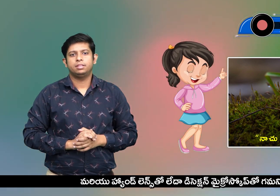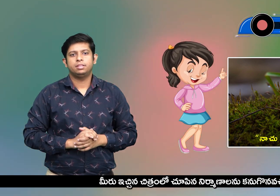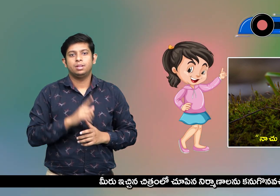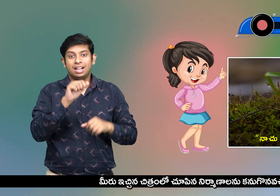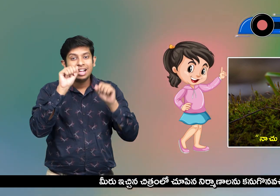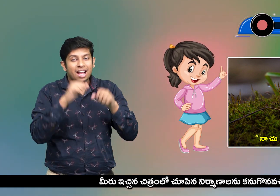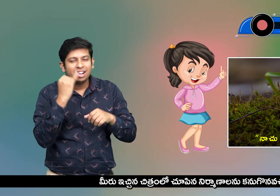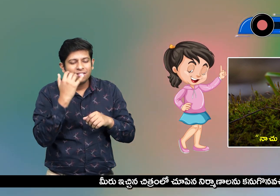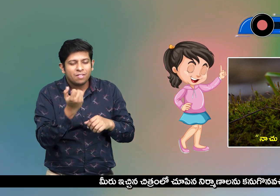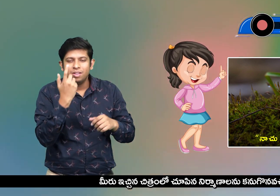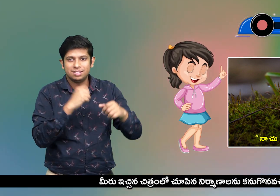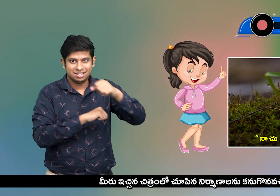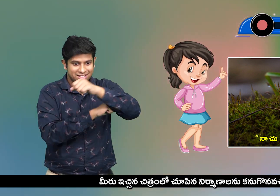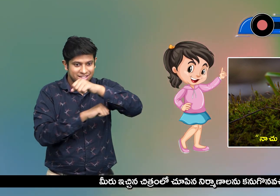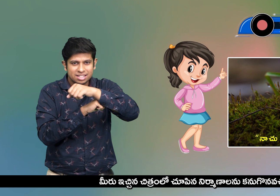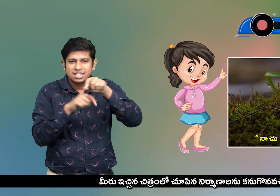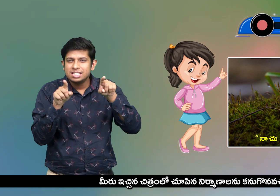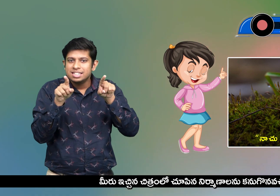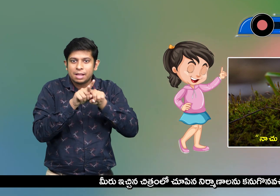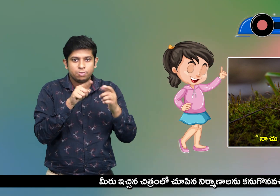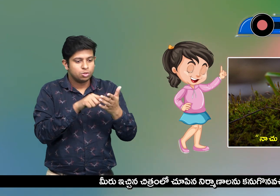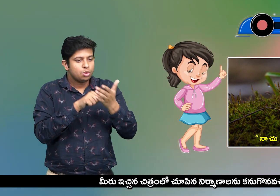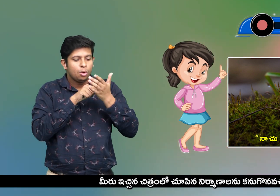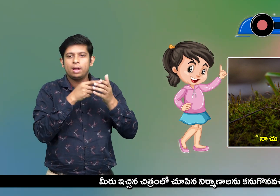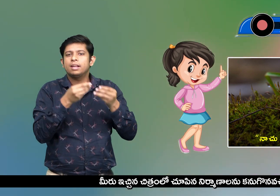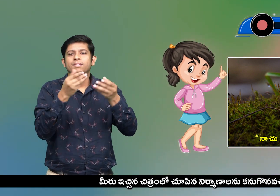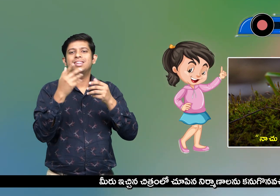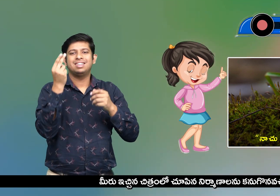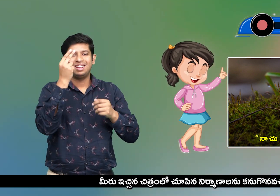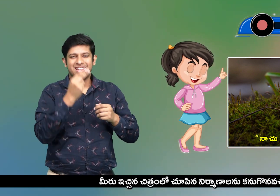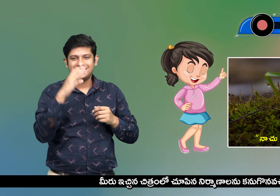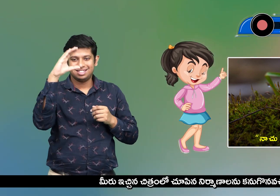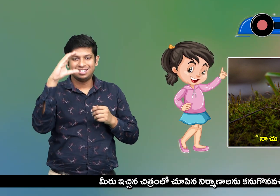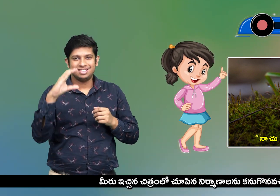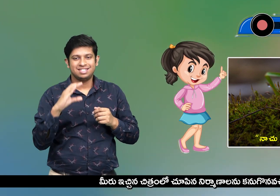మీరు ఇచ్చిన చిత్రంలో చూపిన నిర్మాణాలను కనుగొనవచ్చు.